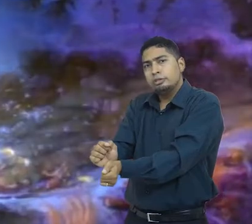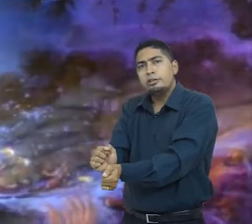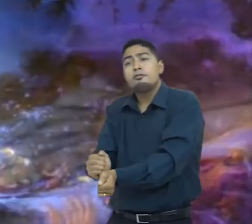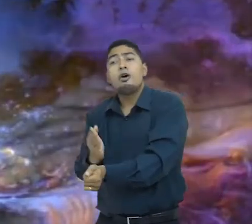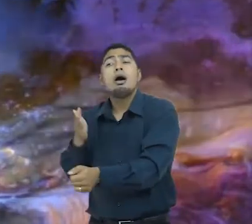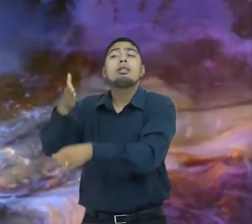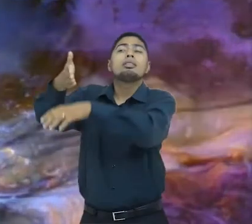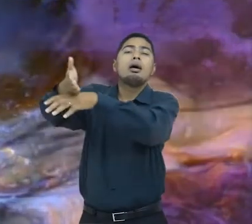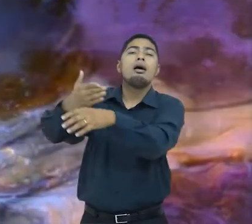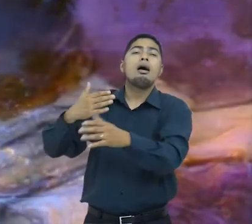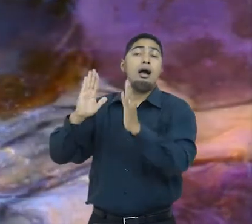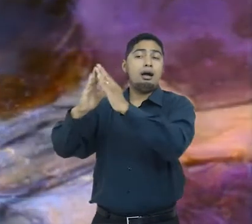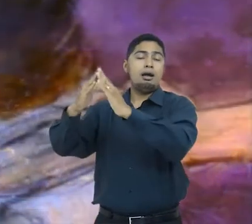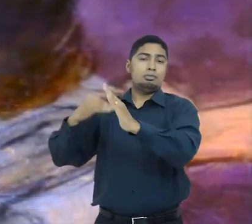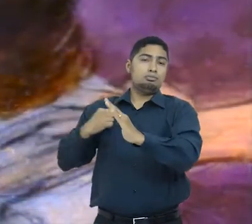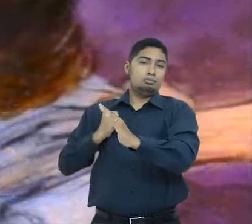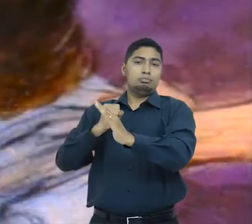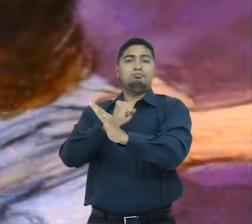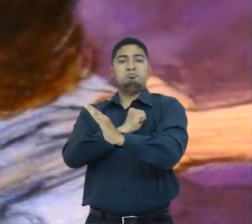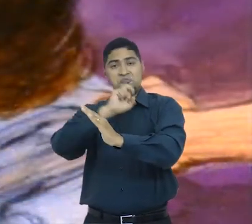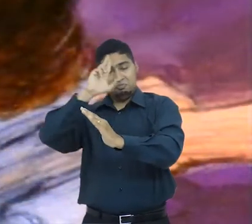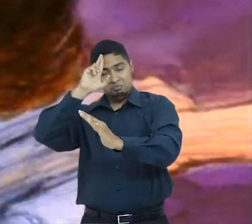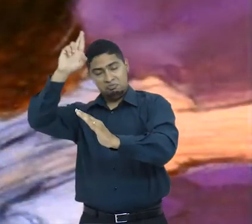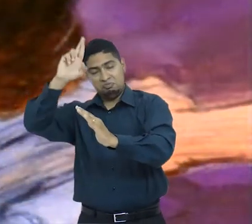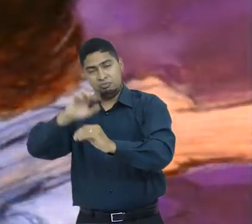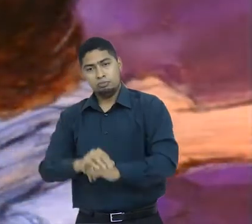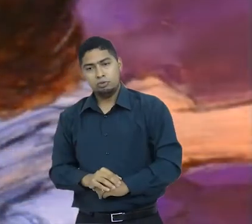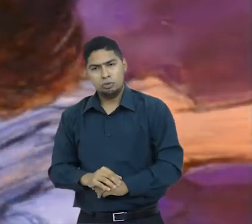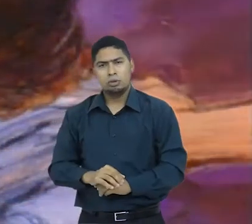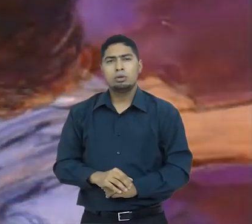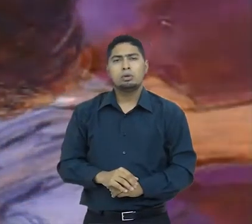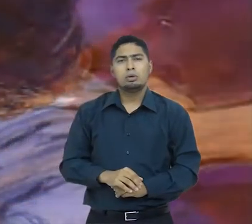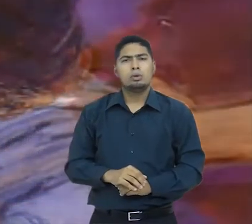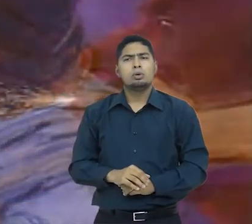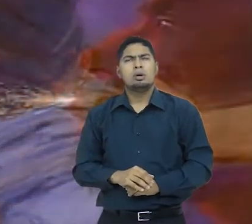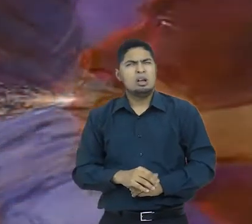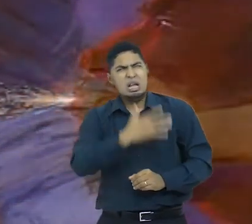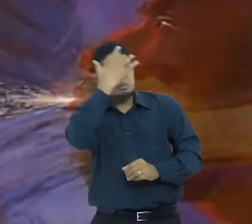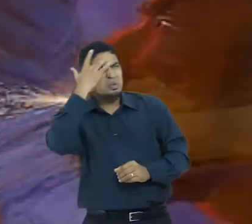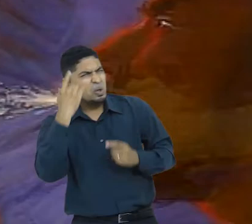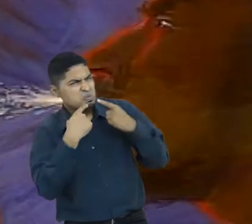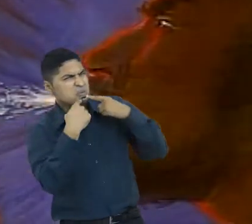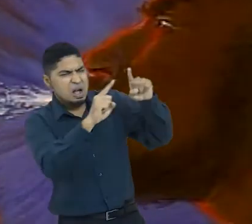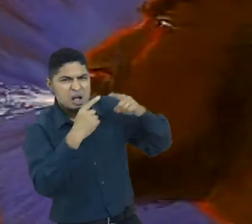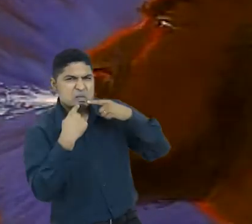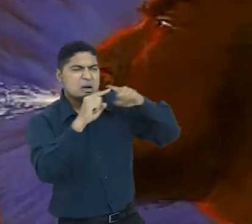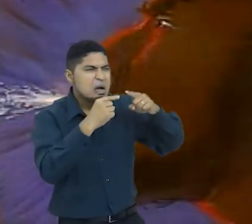amarrassem e levassem à casa do chefe dos sacerdotes. Os guardas do templo que mantinham Jesus preso zombavam dele